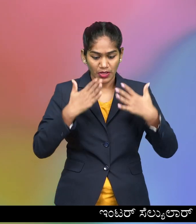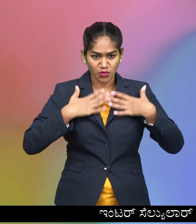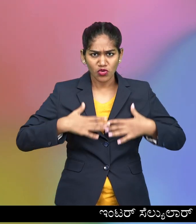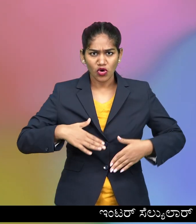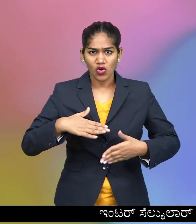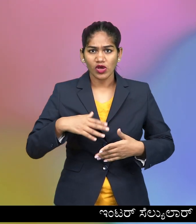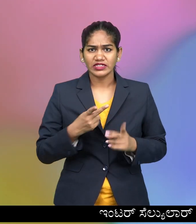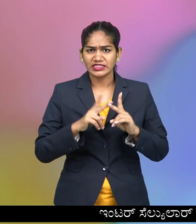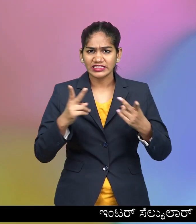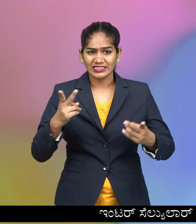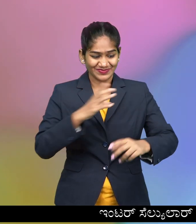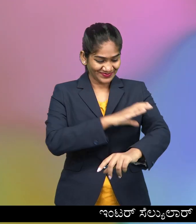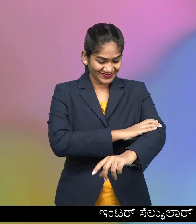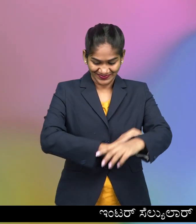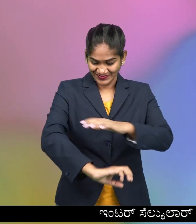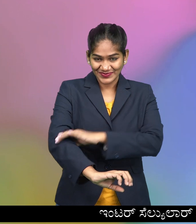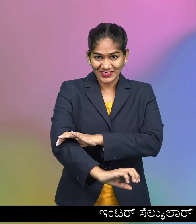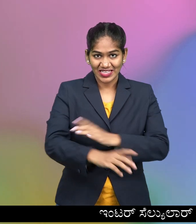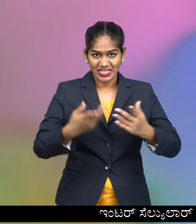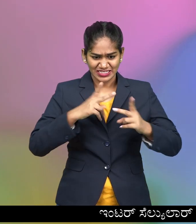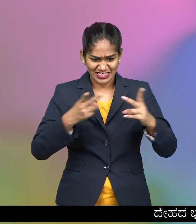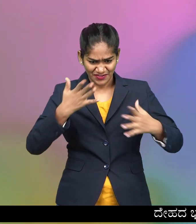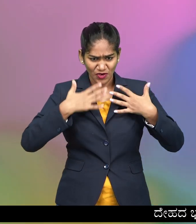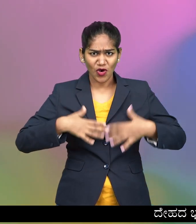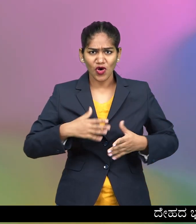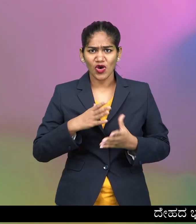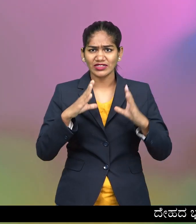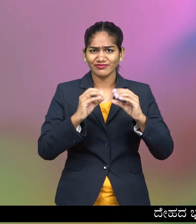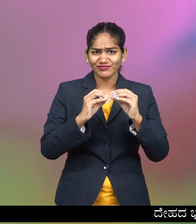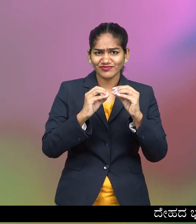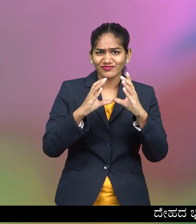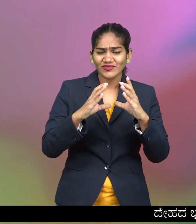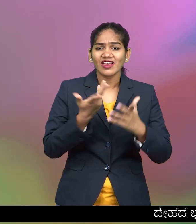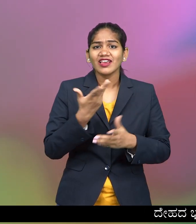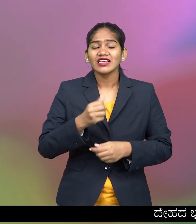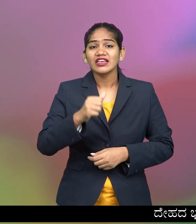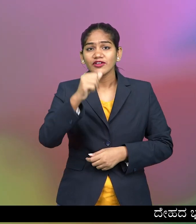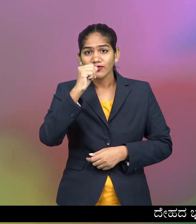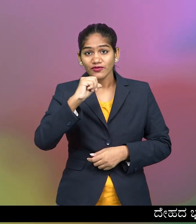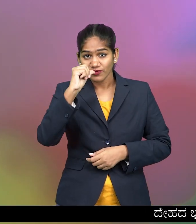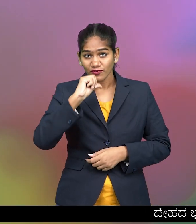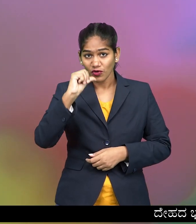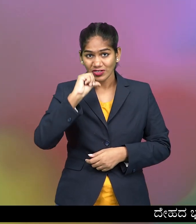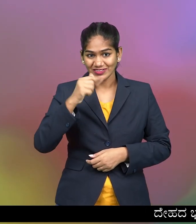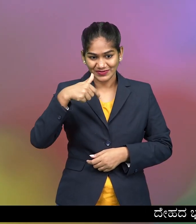ಇಂಟರ್ಸೆಲ್ಯುಲಾರ್ ಜಾಗಗಳಲ್ಲಿ ನೀರಿನ ಸಂಗ್ರಹಣೆಯಿಂದಾಗಿ ದೇಹದ ಭಾಗಗಳು ಊದಿಕೊಳ್ಳುತ್ತವೆ.